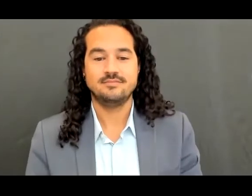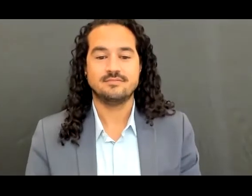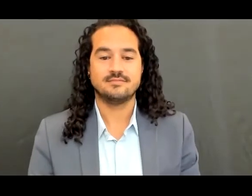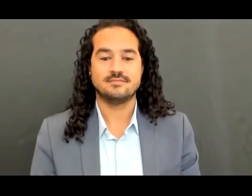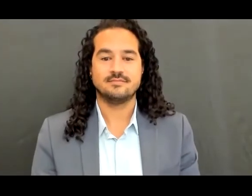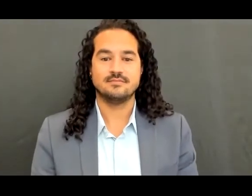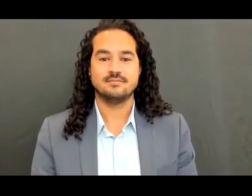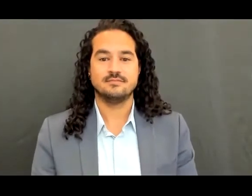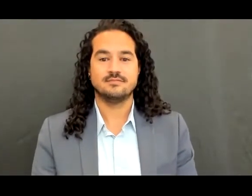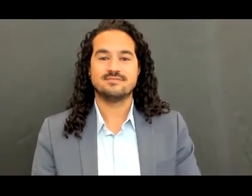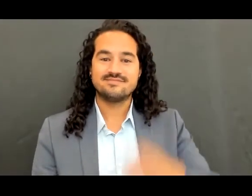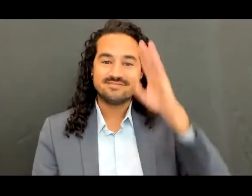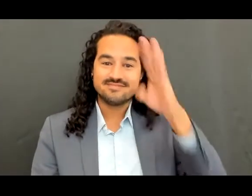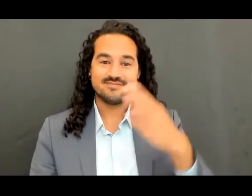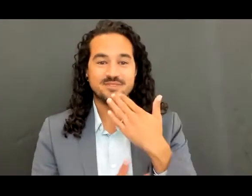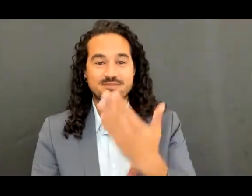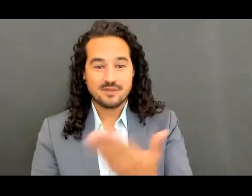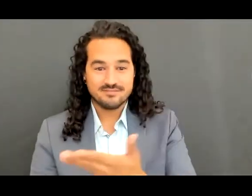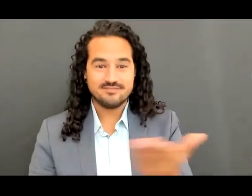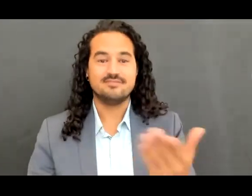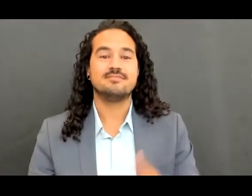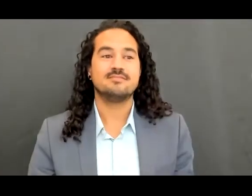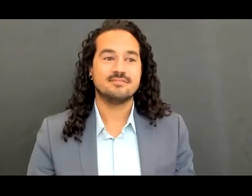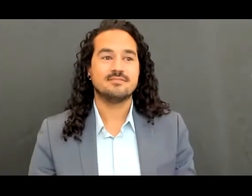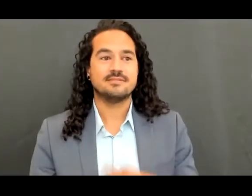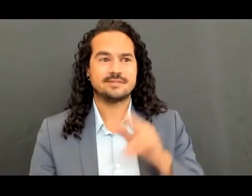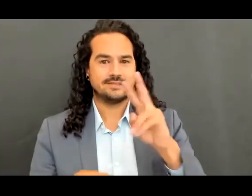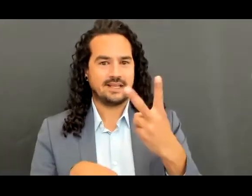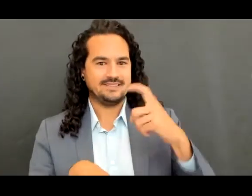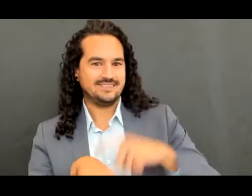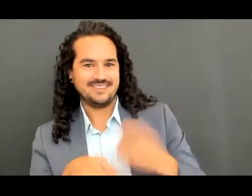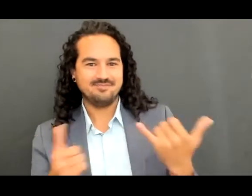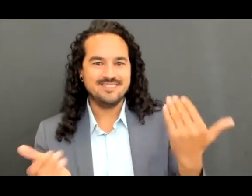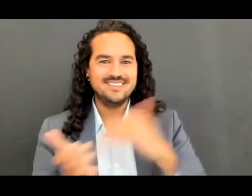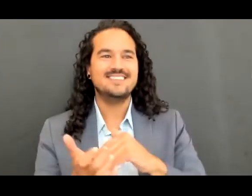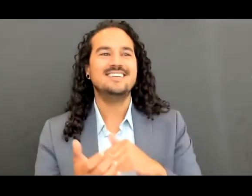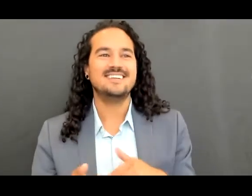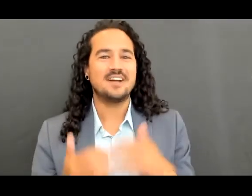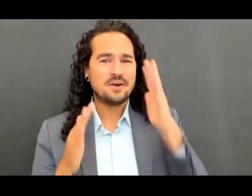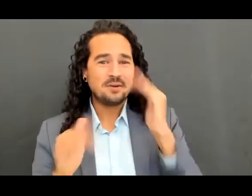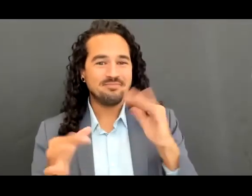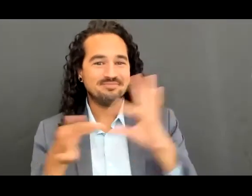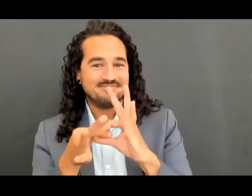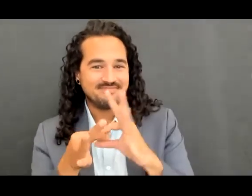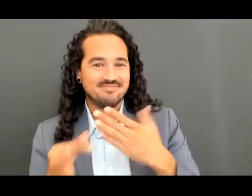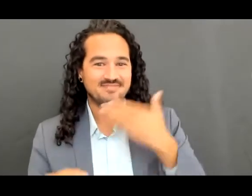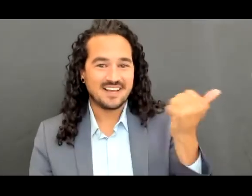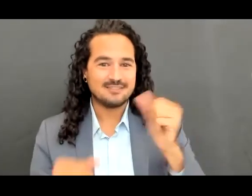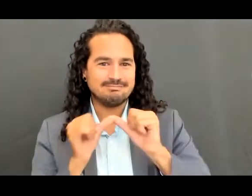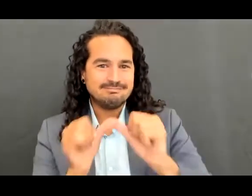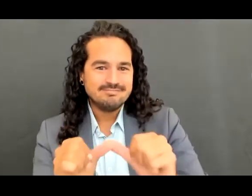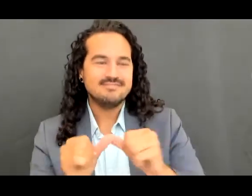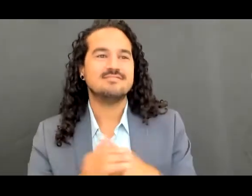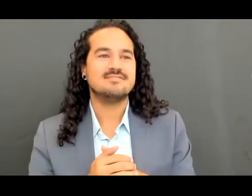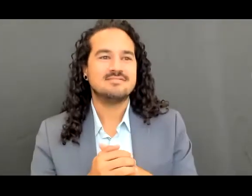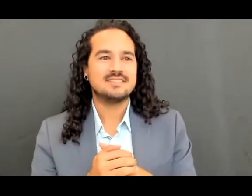Morning, everybody. Muy buenos días a todos. Esta es la segunda vez. Y tal vez duremos un poco